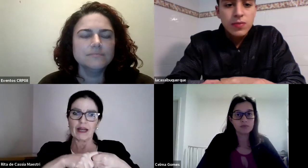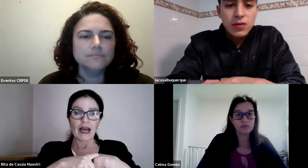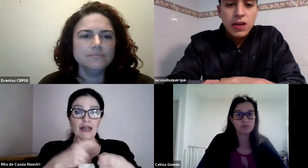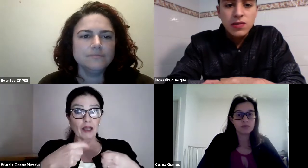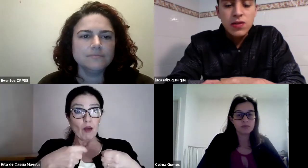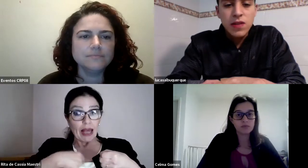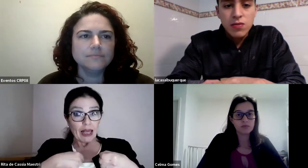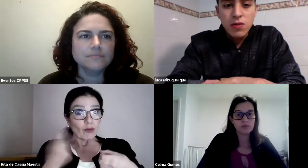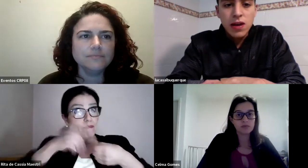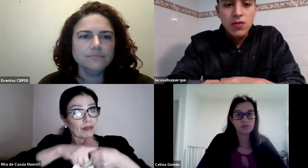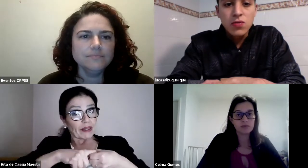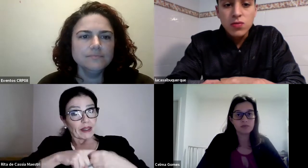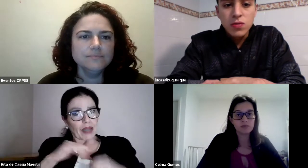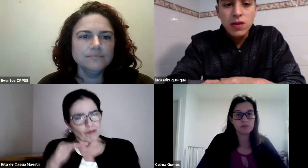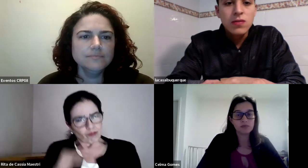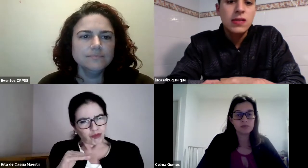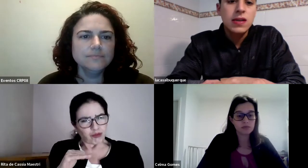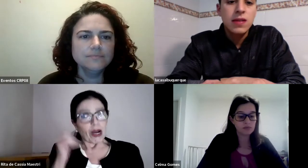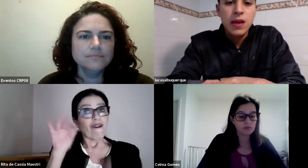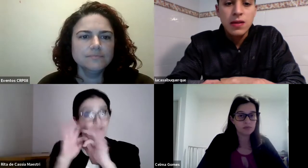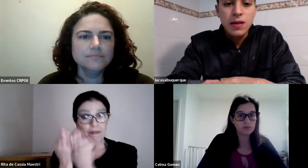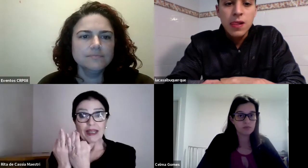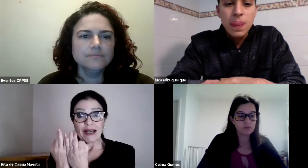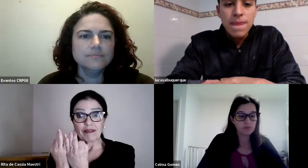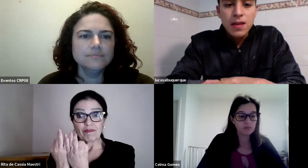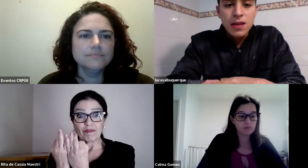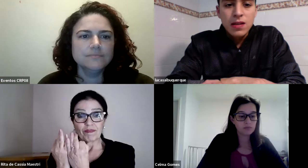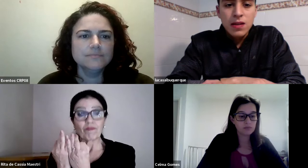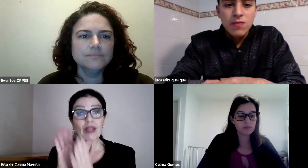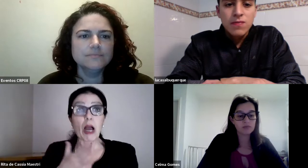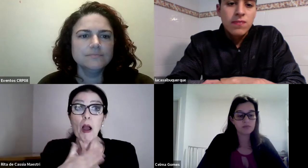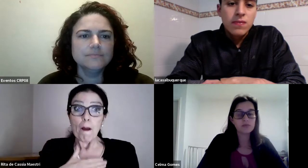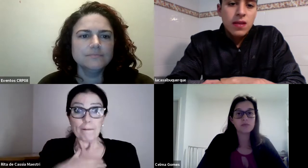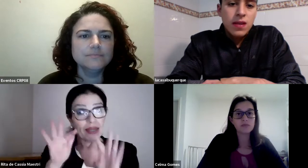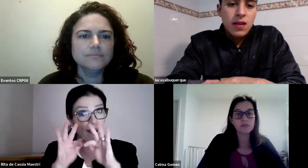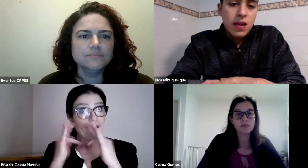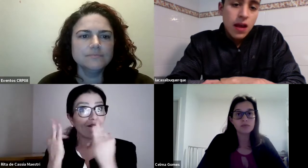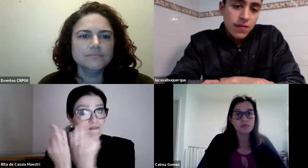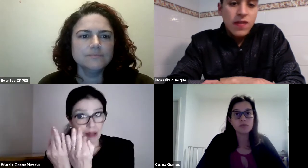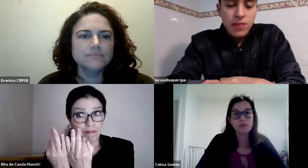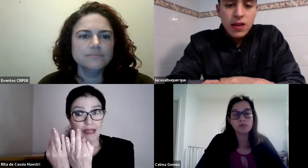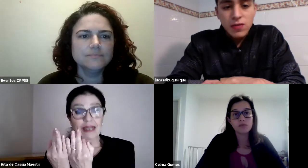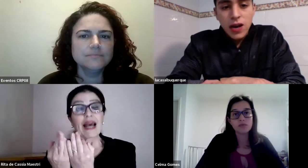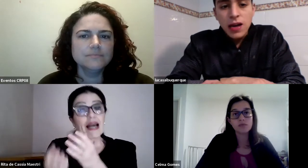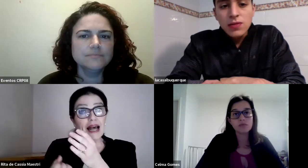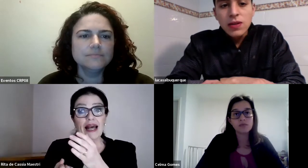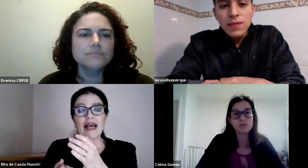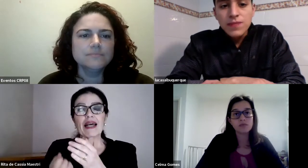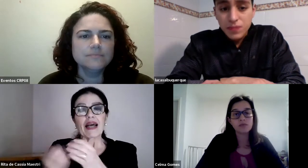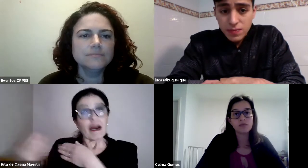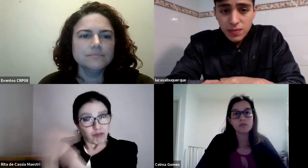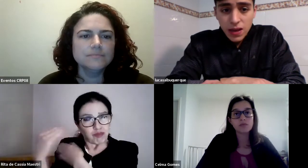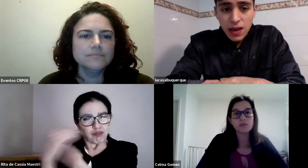nesse processo, estiveram junto comigo nessa caminhada. Então, a minha família, no caso,